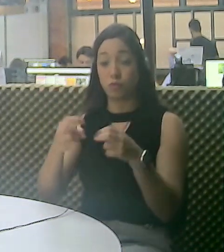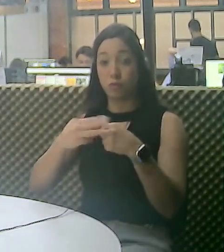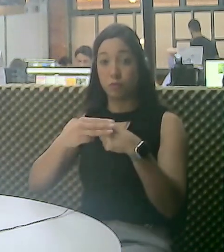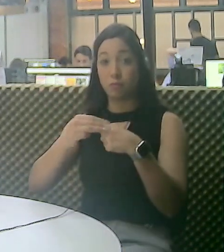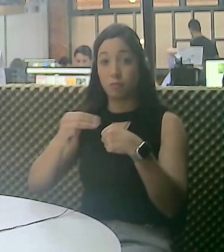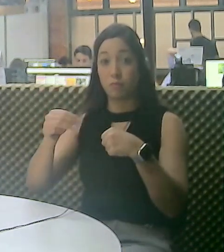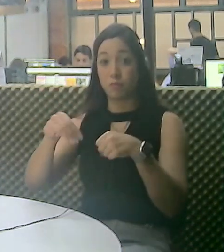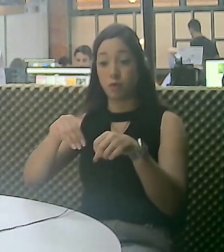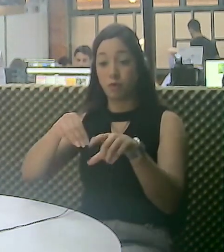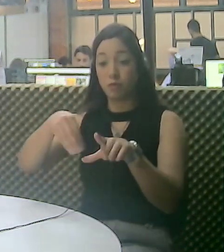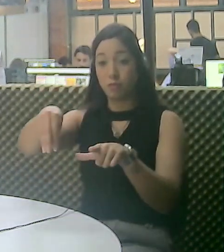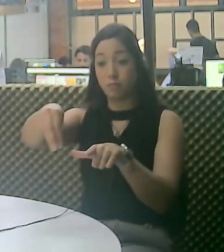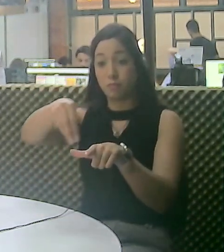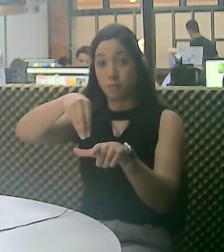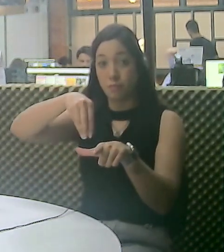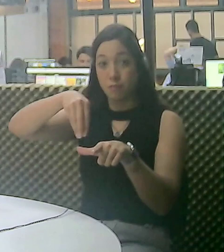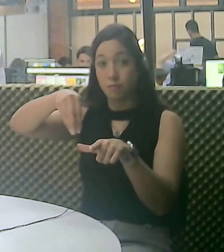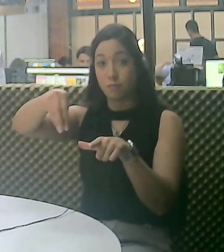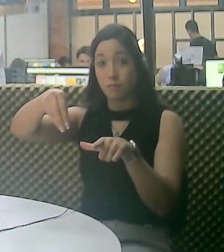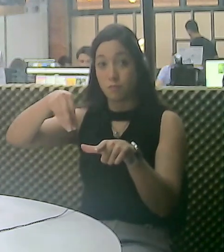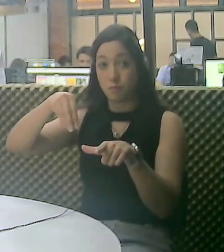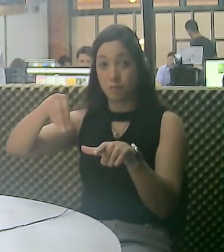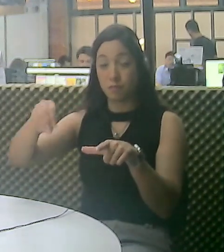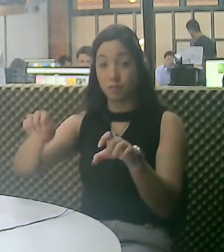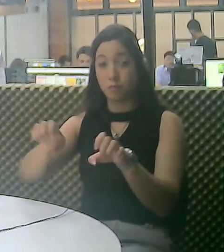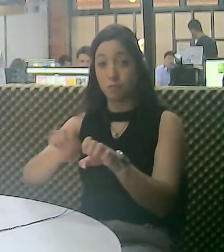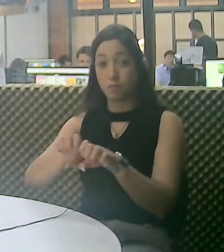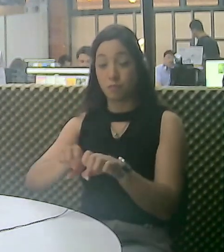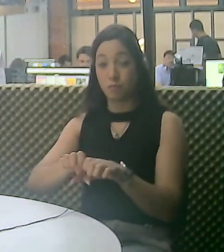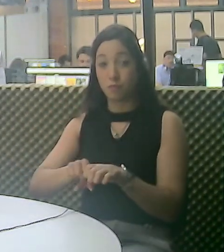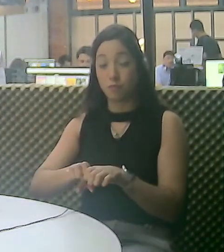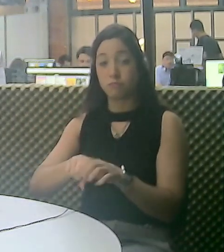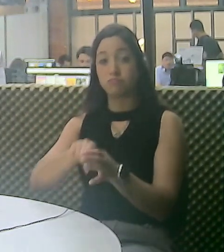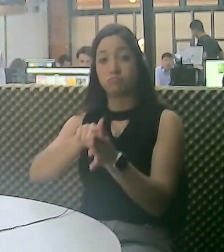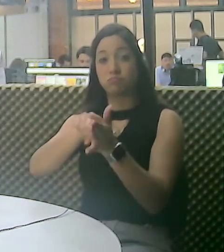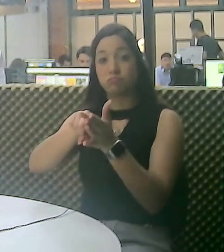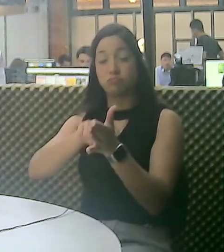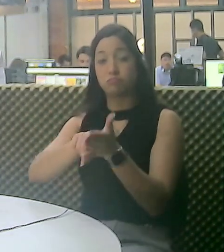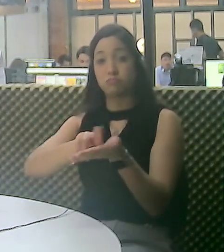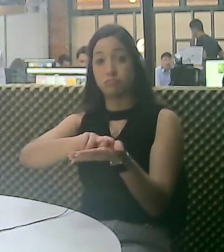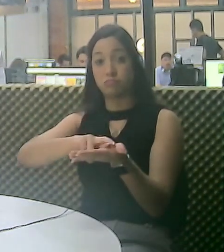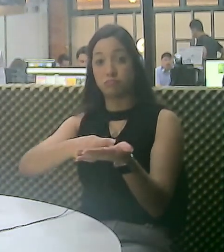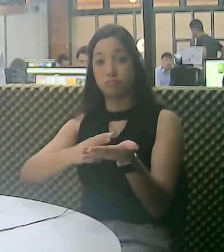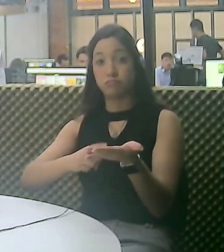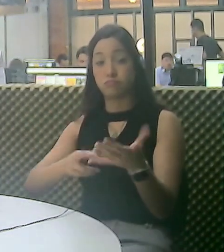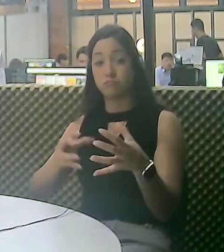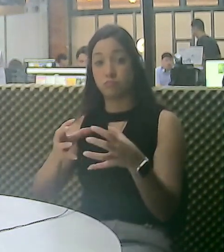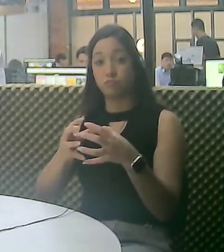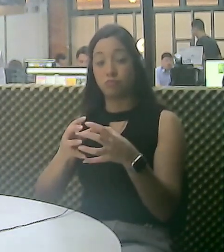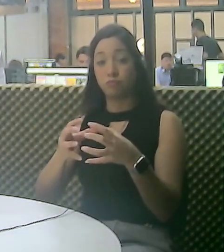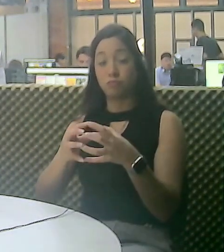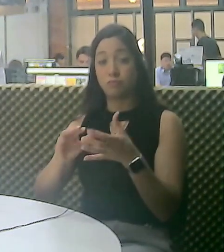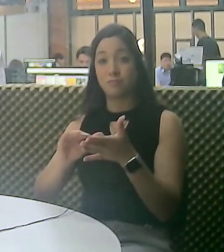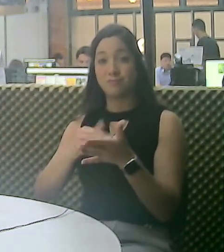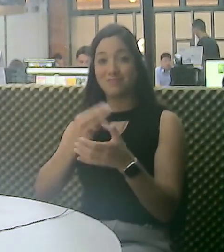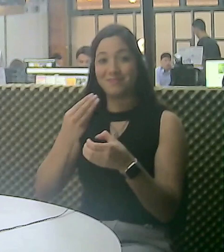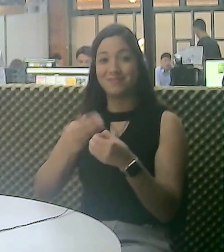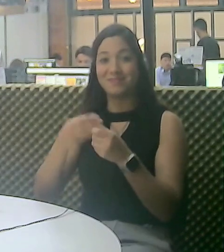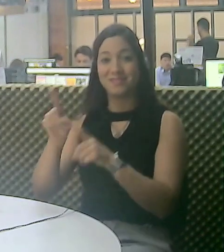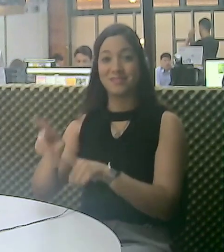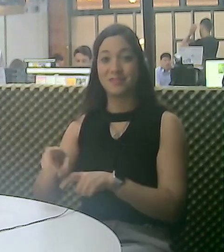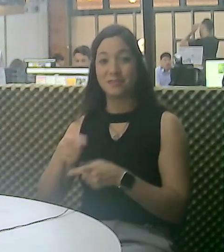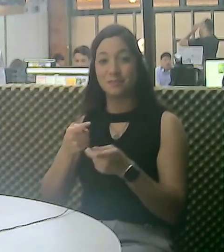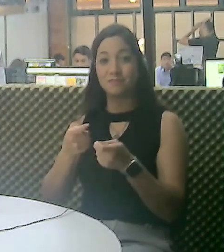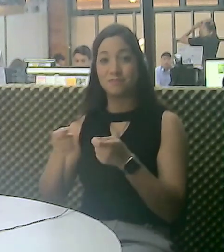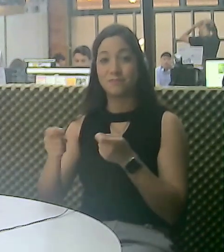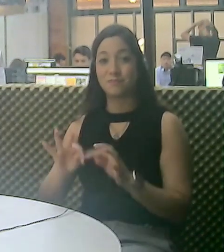solo, para fortalecer e estruturar o solo, o relatório elaborado pela equipe da Secretaria Municipal de